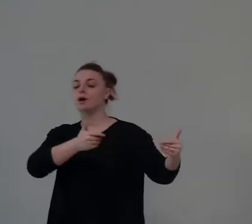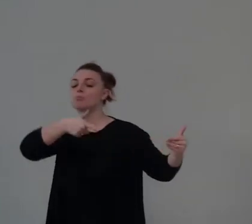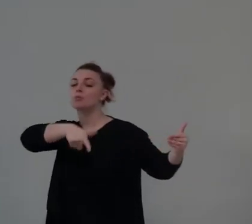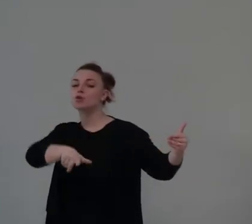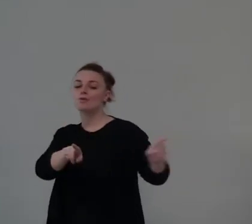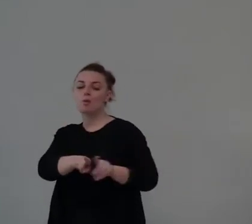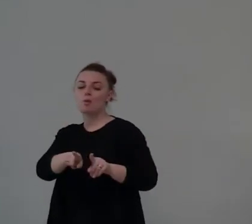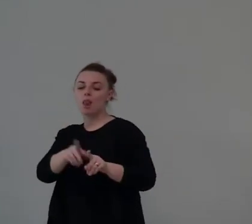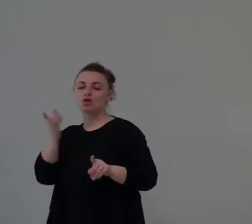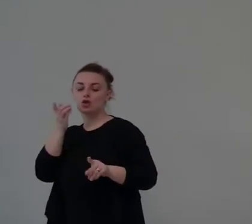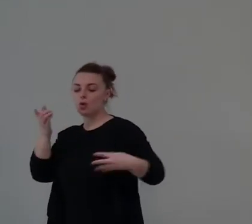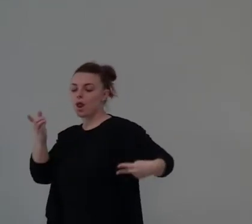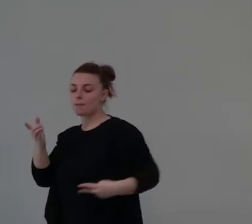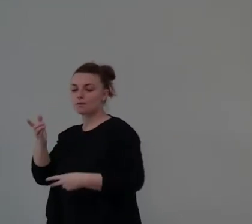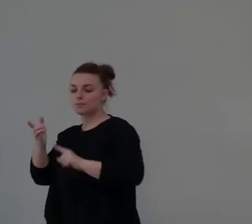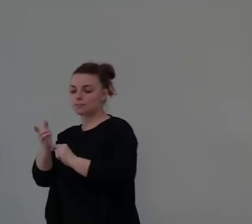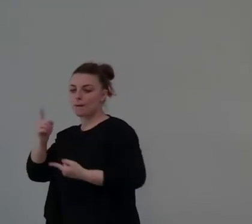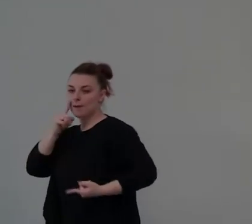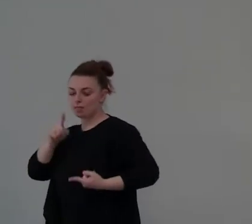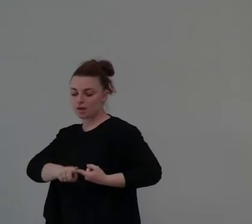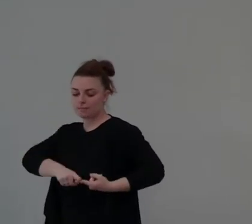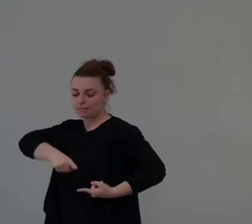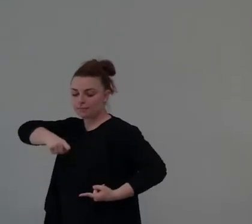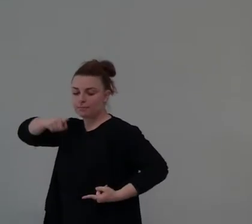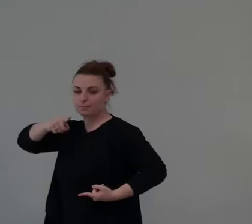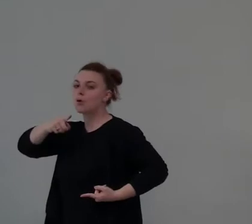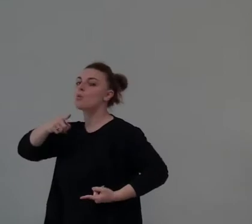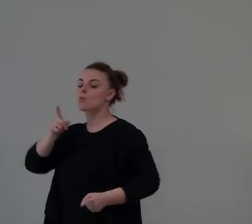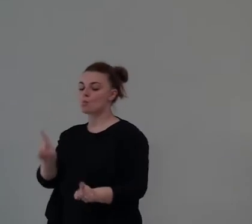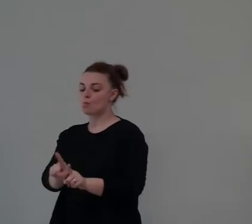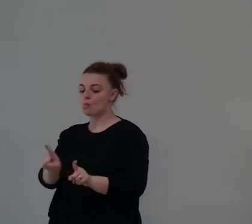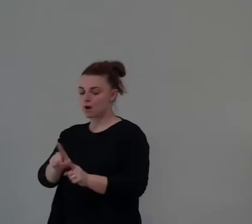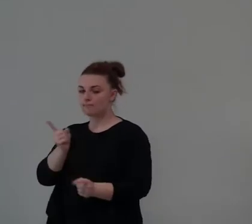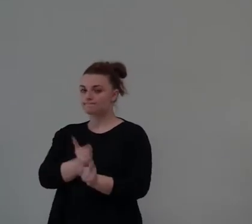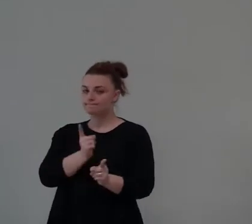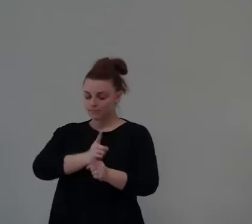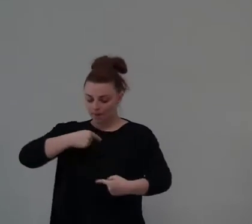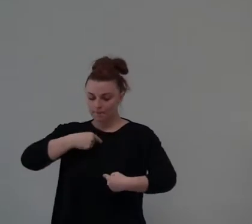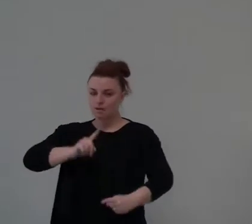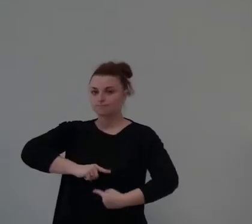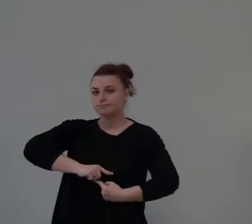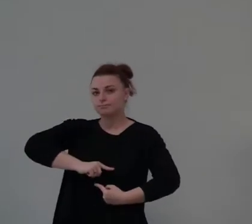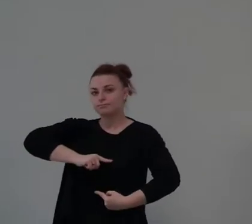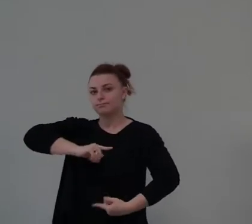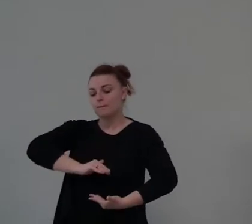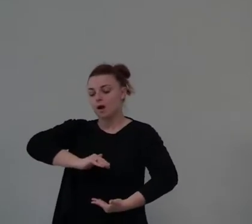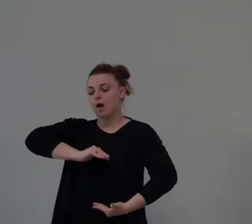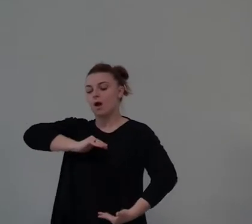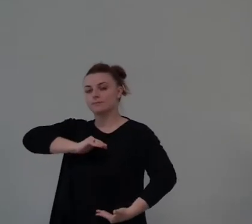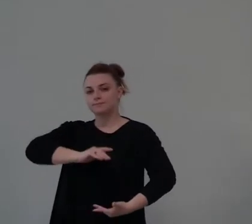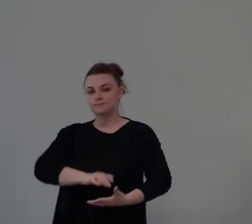per ricaricare le tue batterie spirituali. Può essere un periodo lungo come quello di 40 giorni qua che abbiamo letto nel